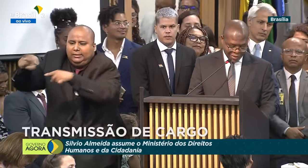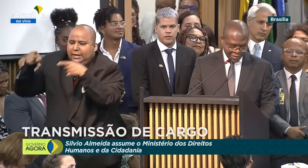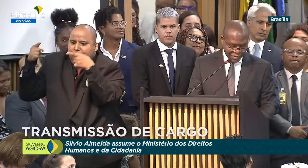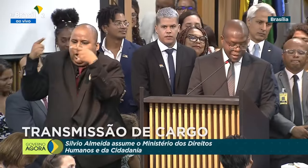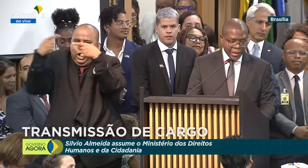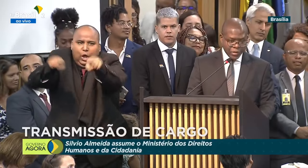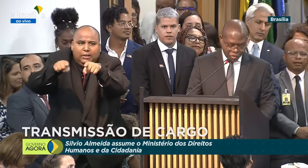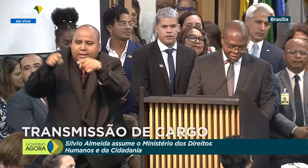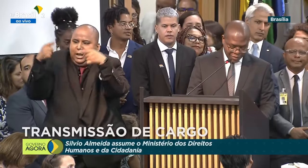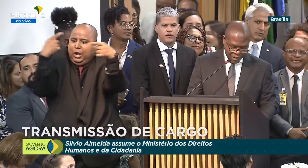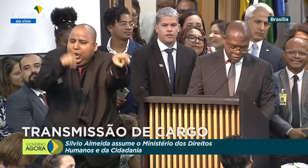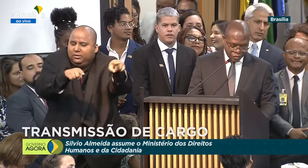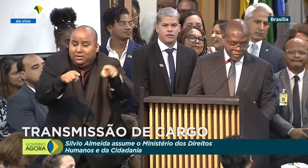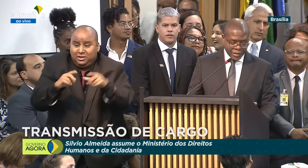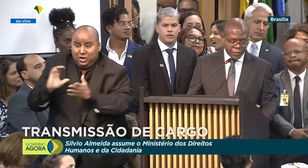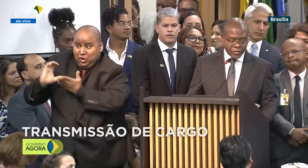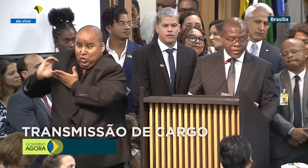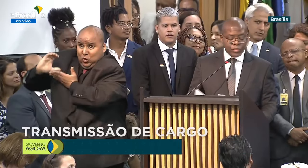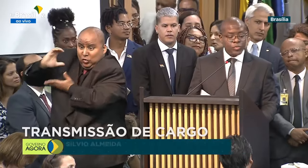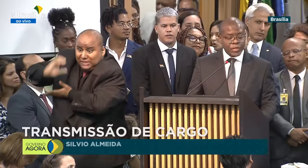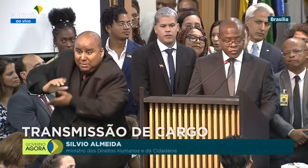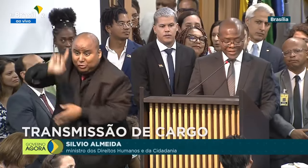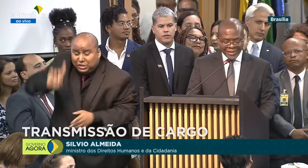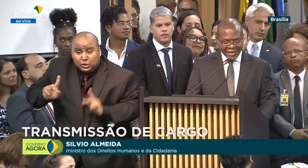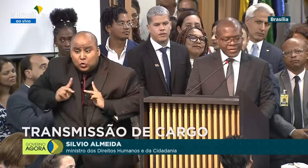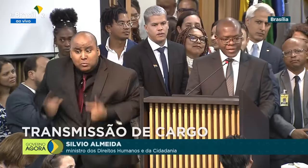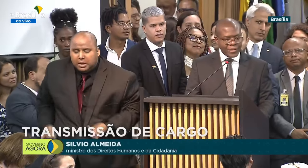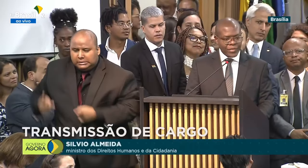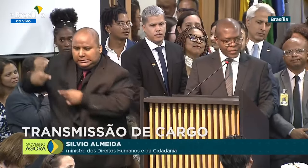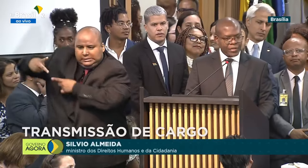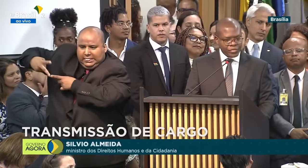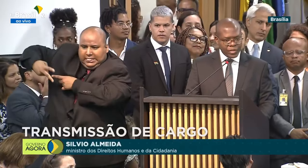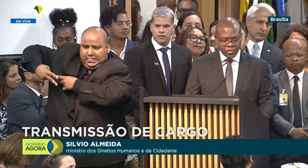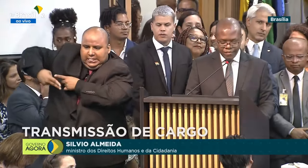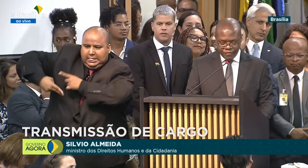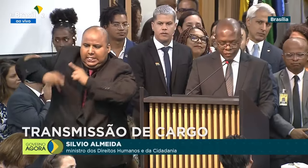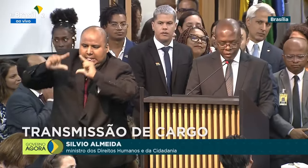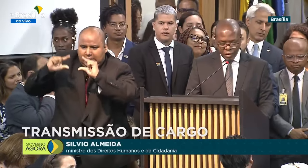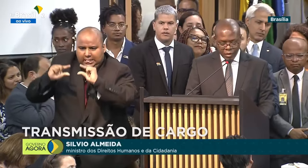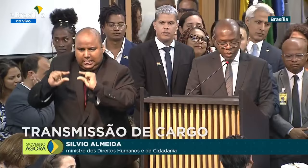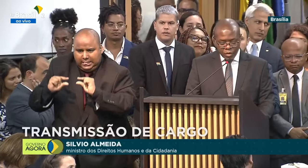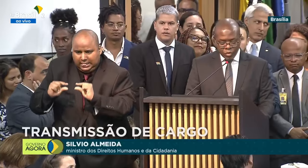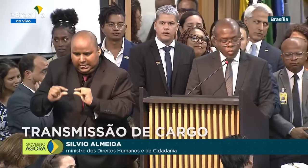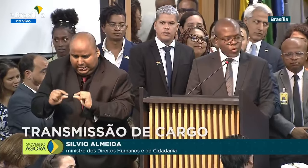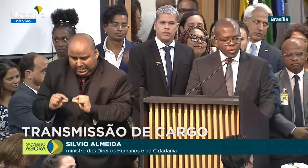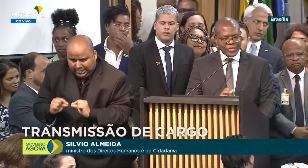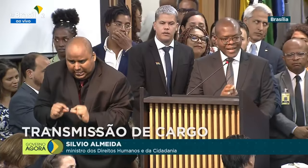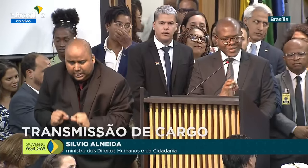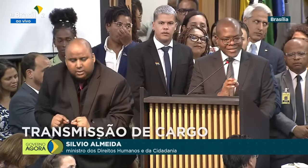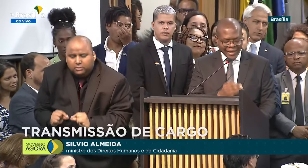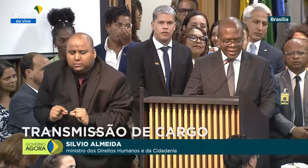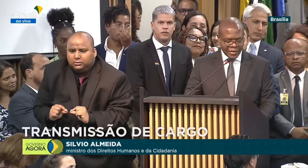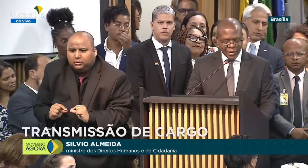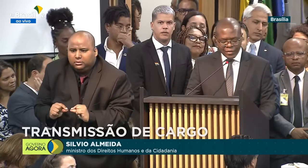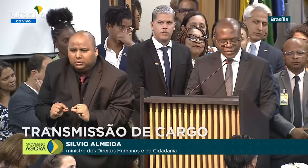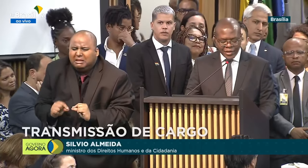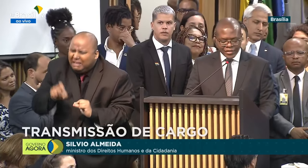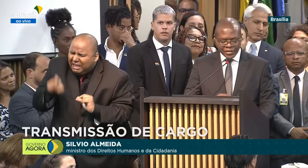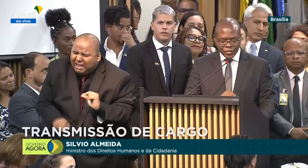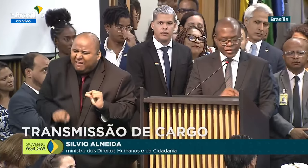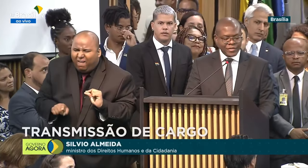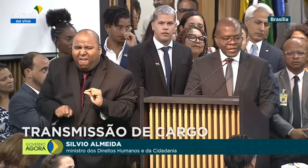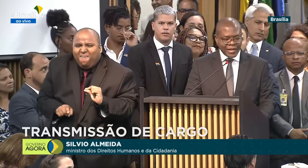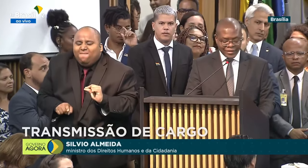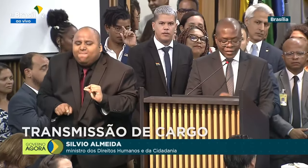descontroladas e o orçamento voltado para os direitos humanos foi drasticamente reduzido como crueldade derradeira